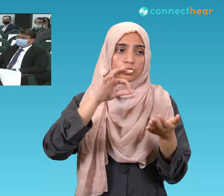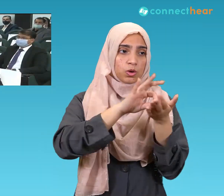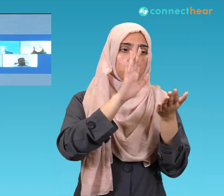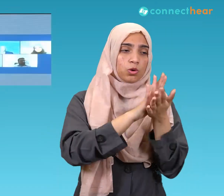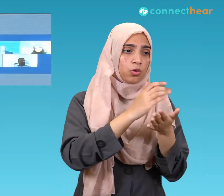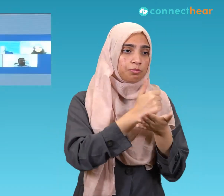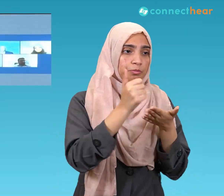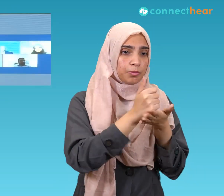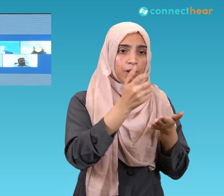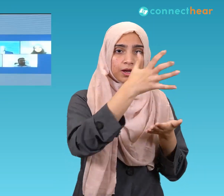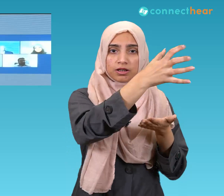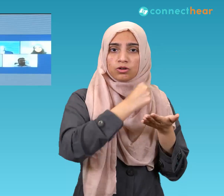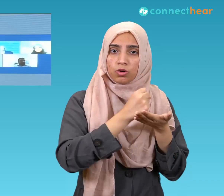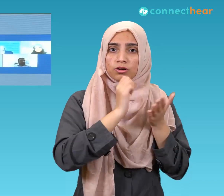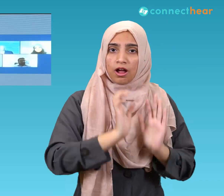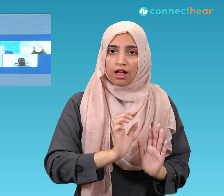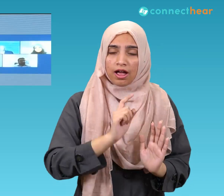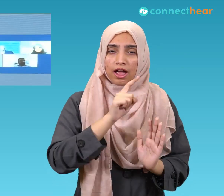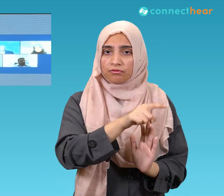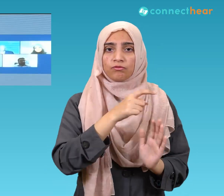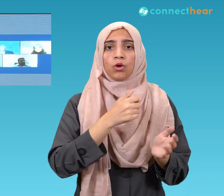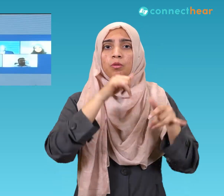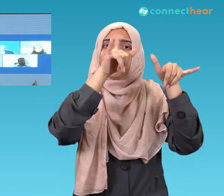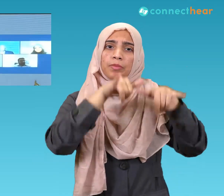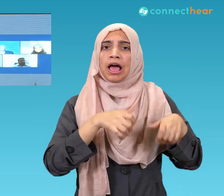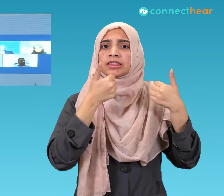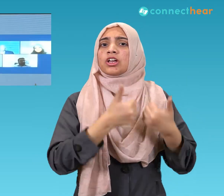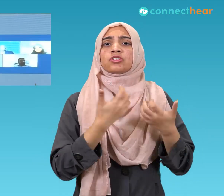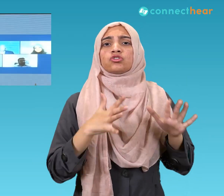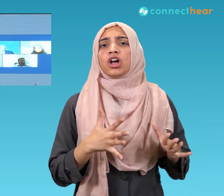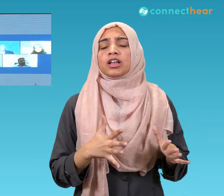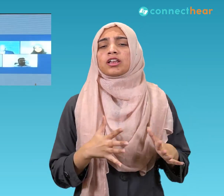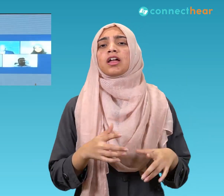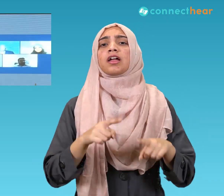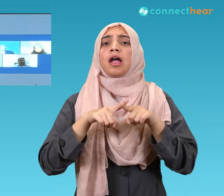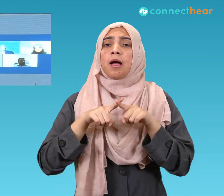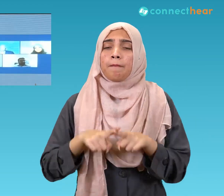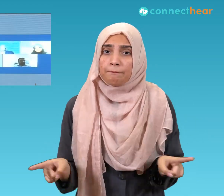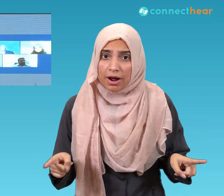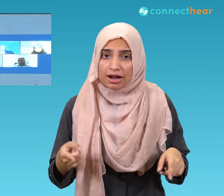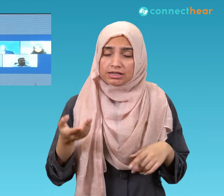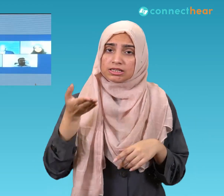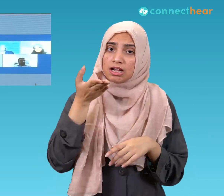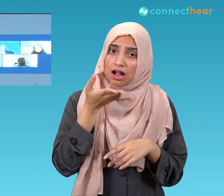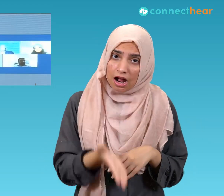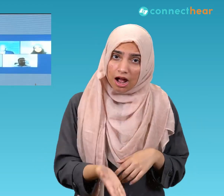کیونکہ بینکس نے اپنے شیئر ہولڈرز کو جواب دینا ہوتا ہے. لیکن